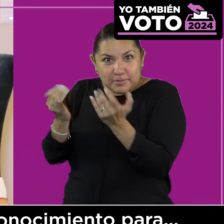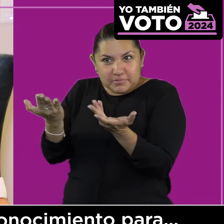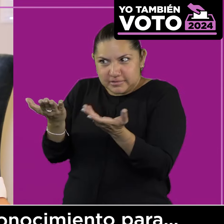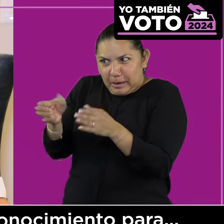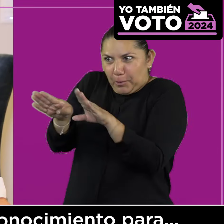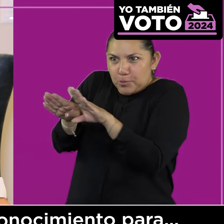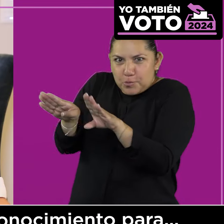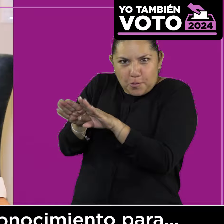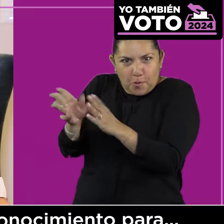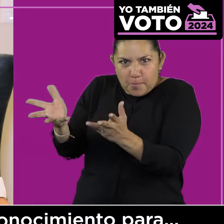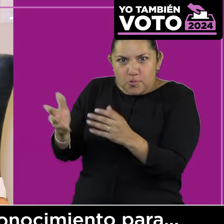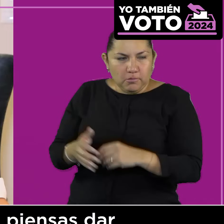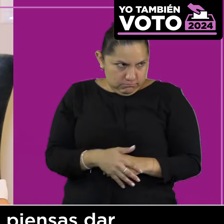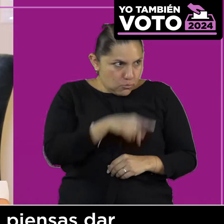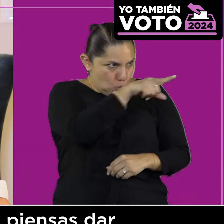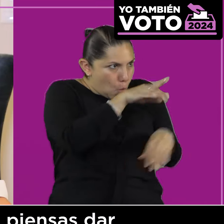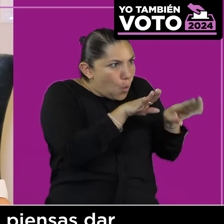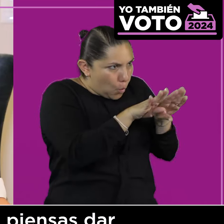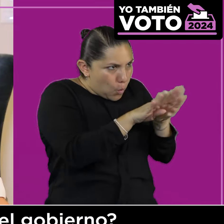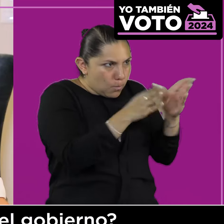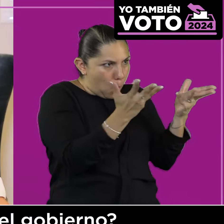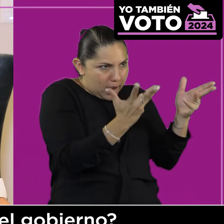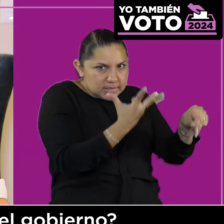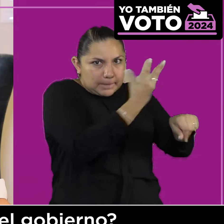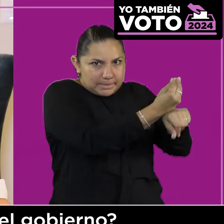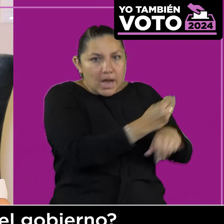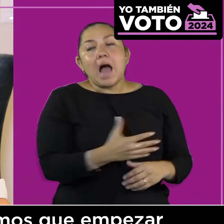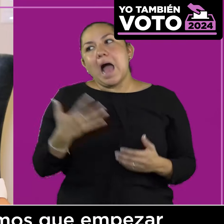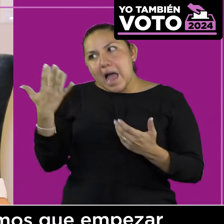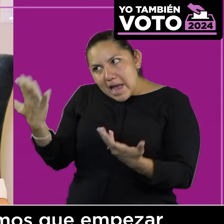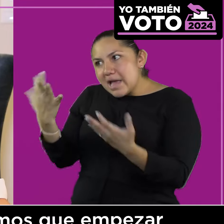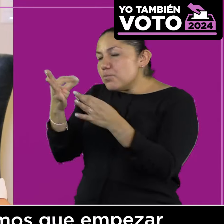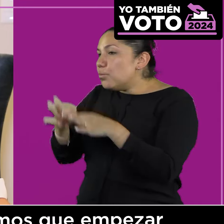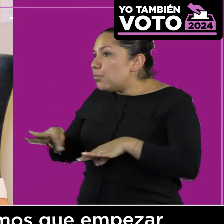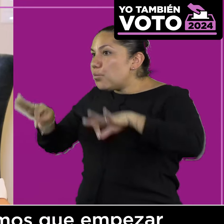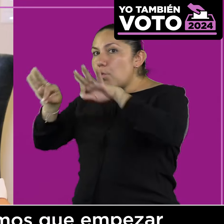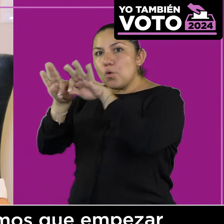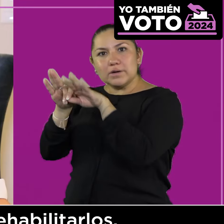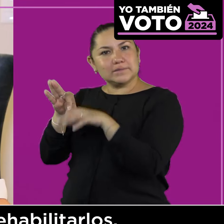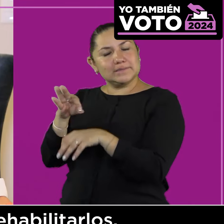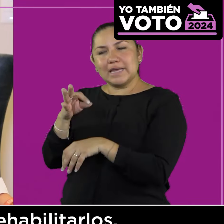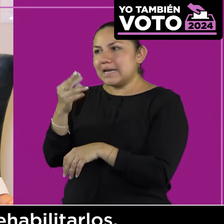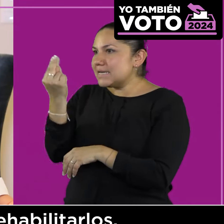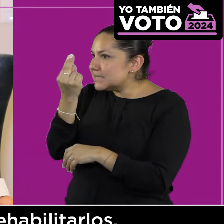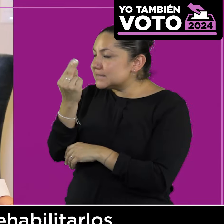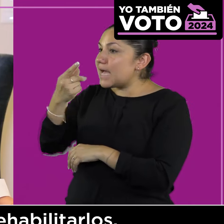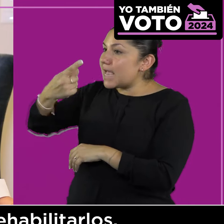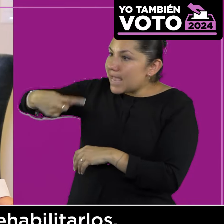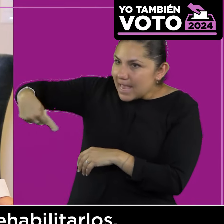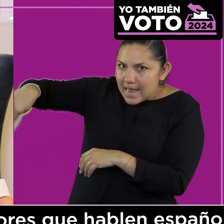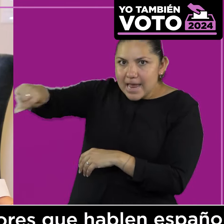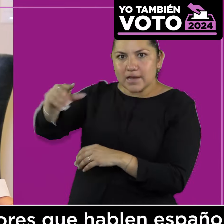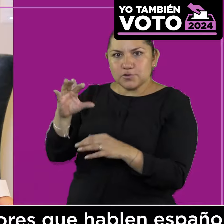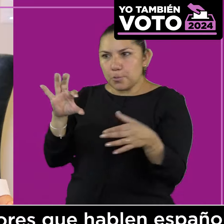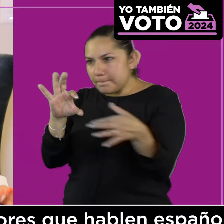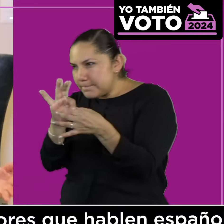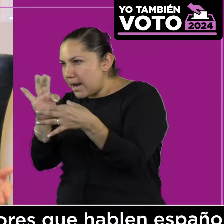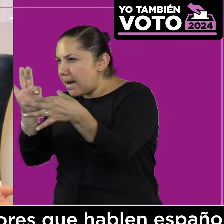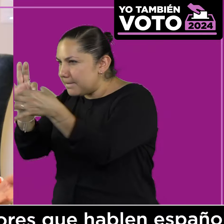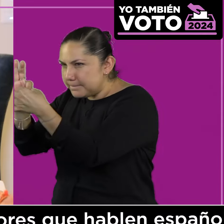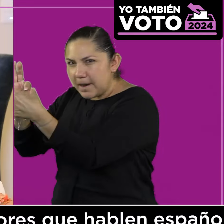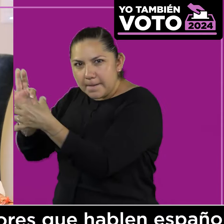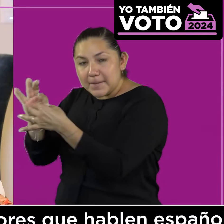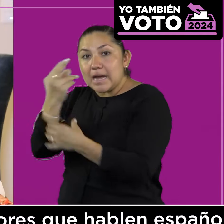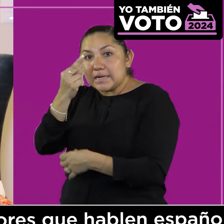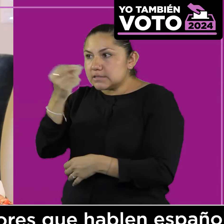alguien con el conocimiento para a le piensas dar la vuelta si gobierno est no es que tenemos que empezar primero a rehabilitarlos por lo menos con